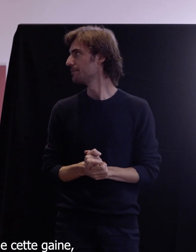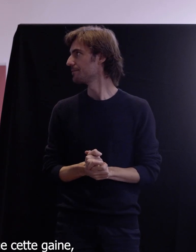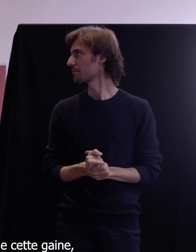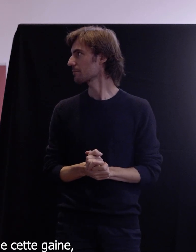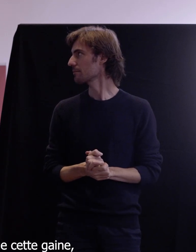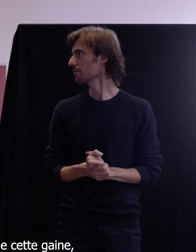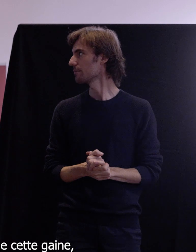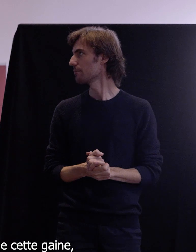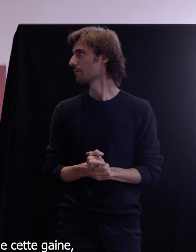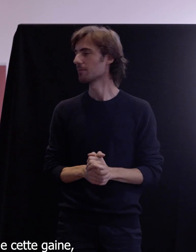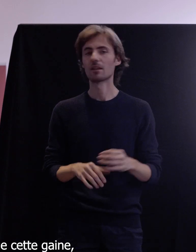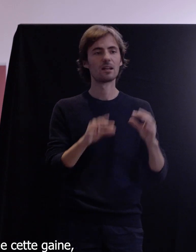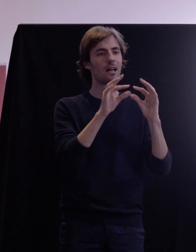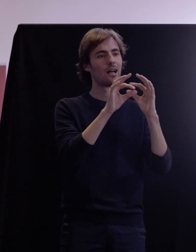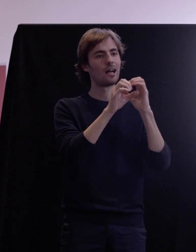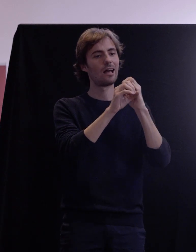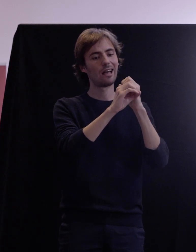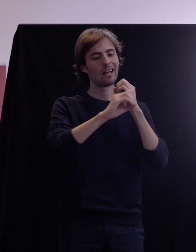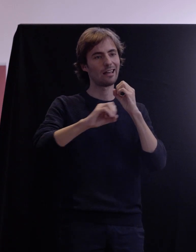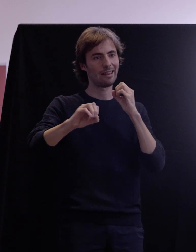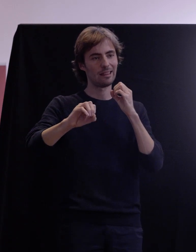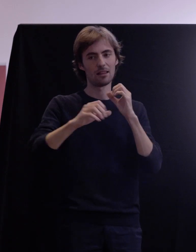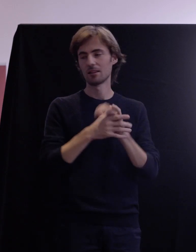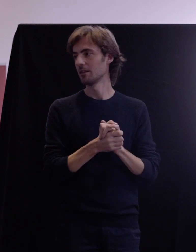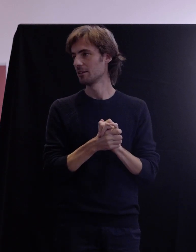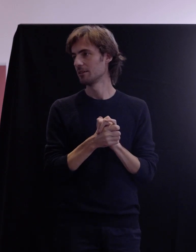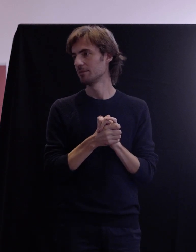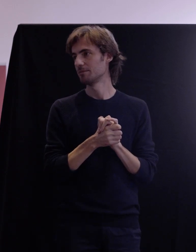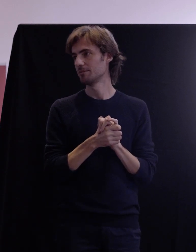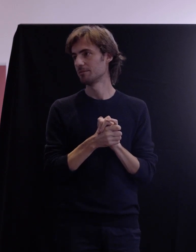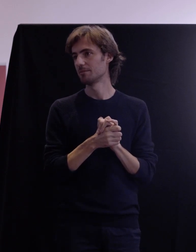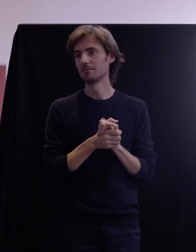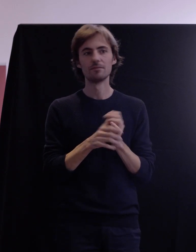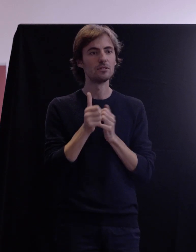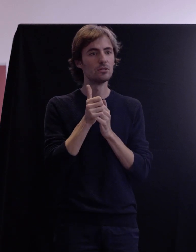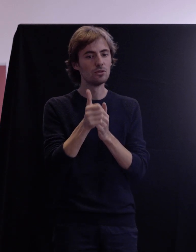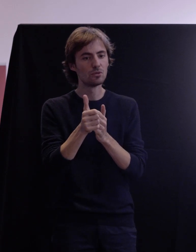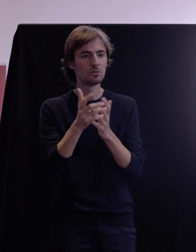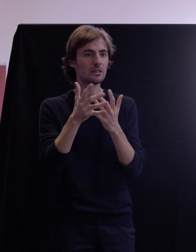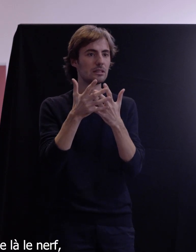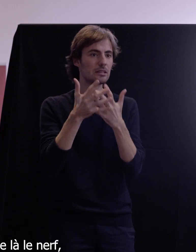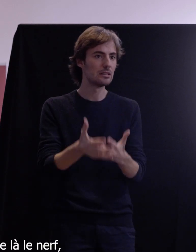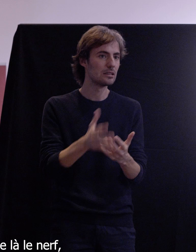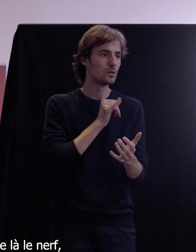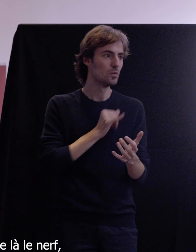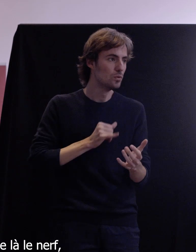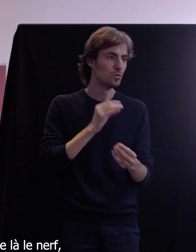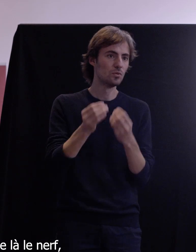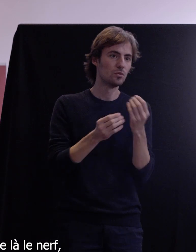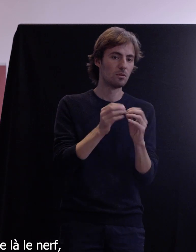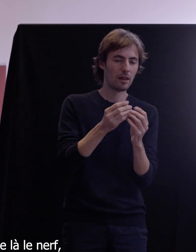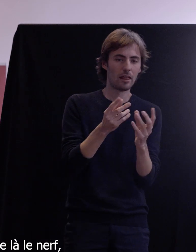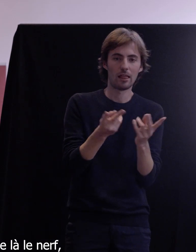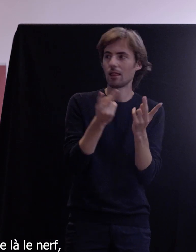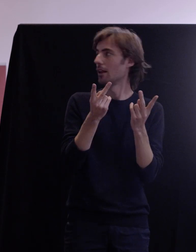que cette gaine, en fonction du degré de sévérité, vous voyez que là le nerf